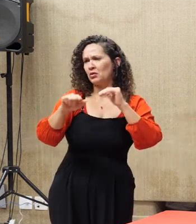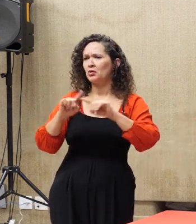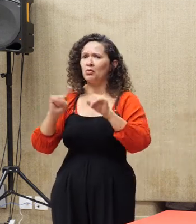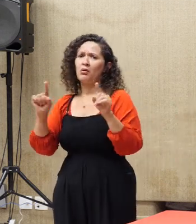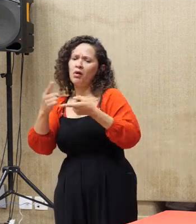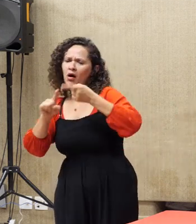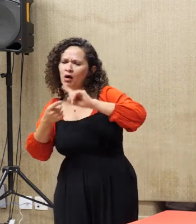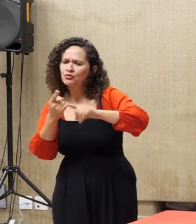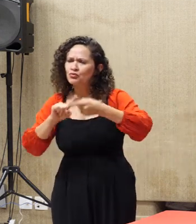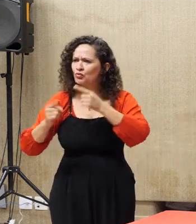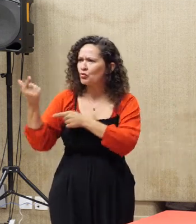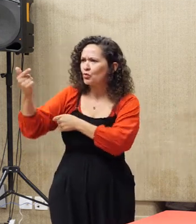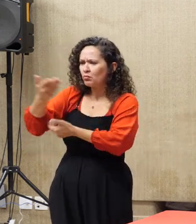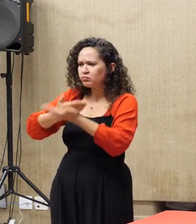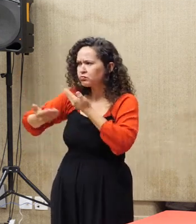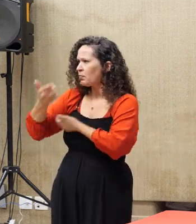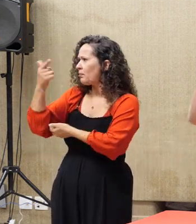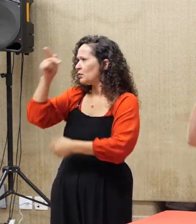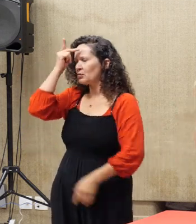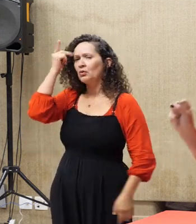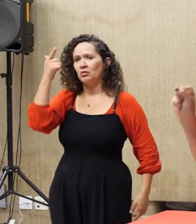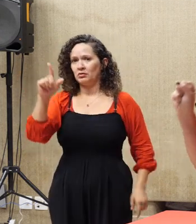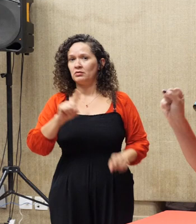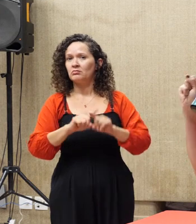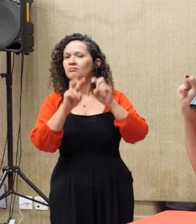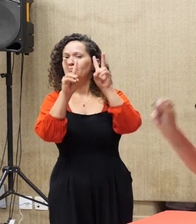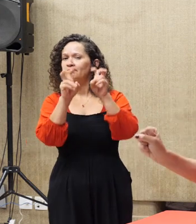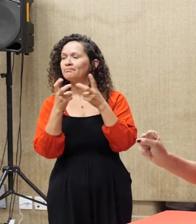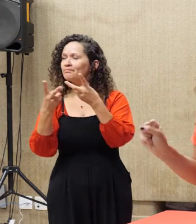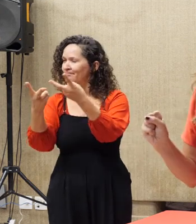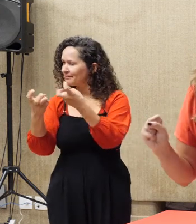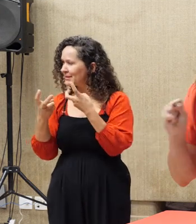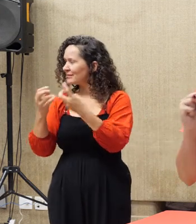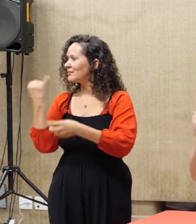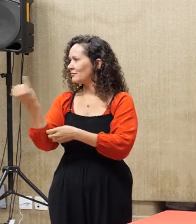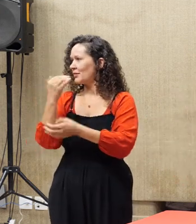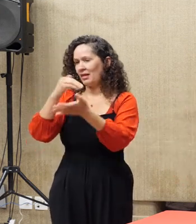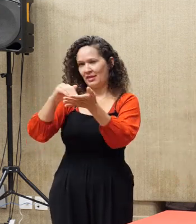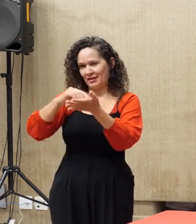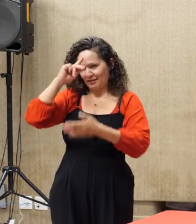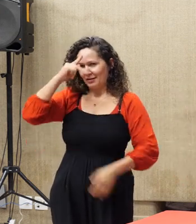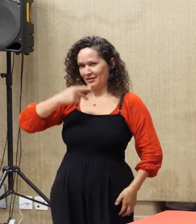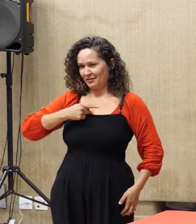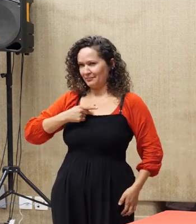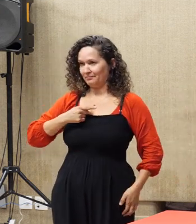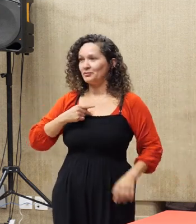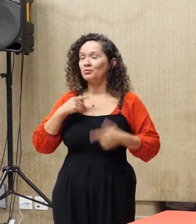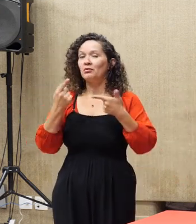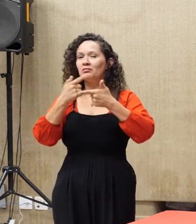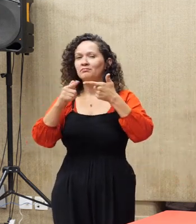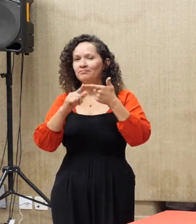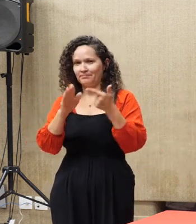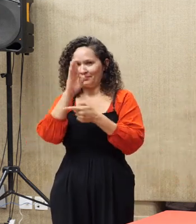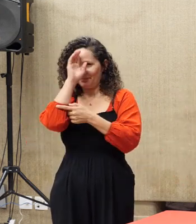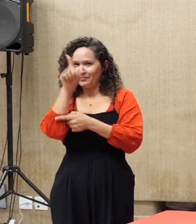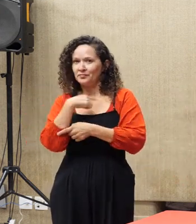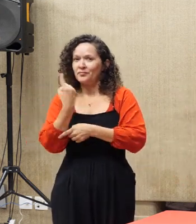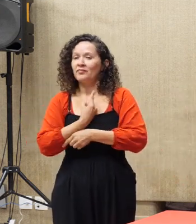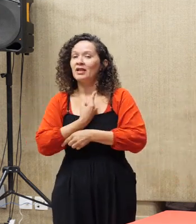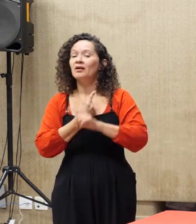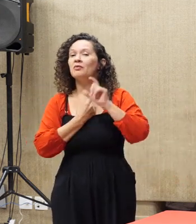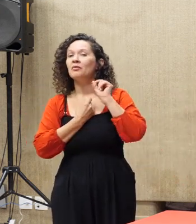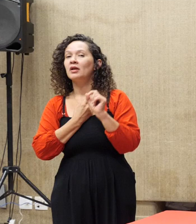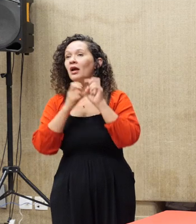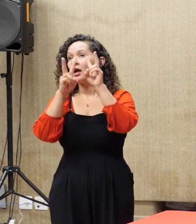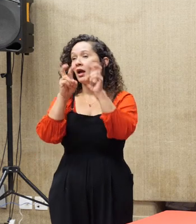porque articula outros atores. E tem uma questão que eu tenho percebido muito como secretária, é que um dos grandes problemas que nós temos em termos